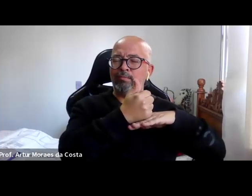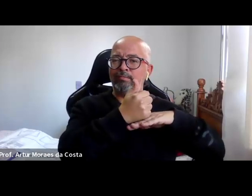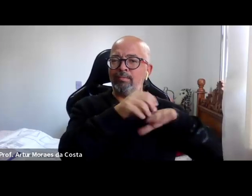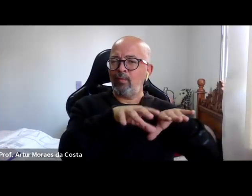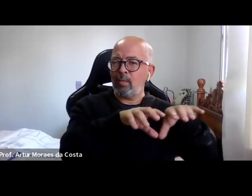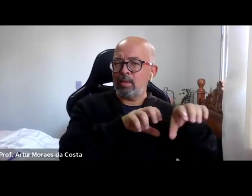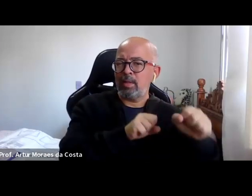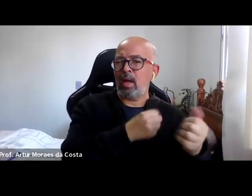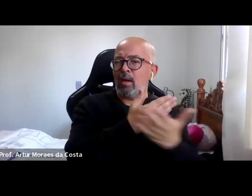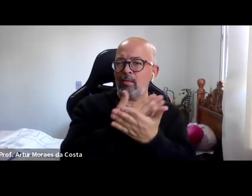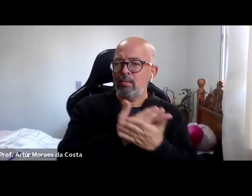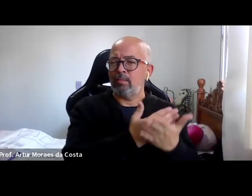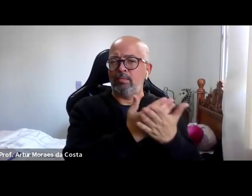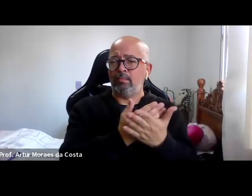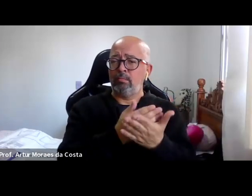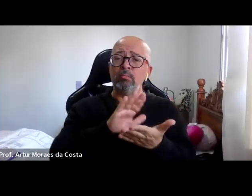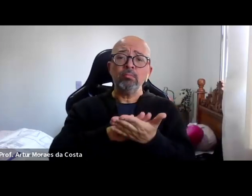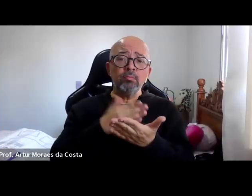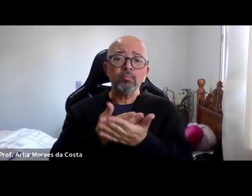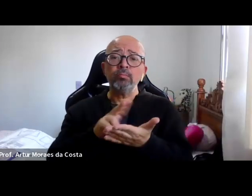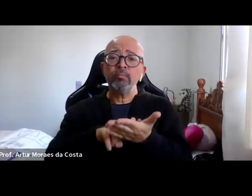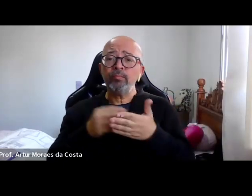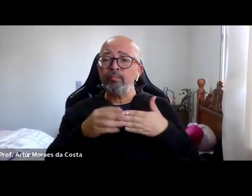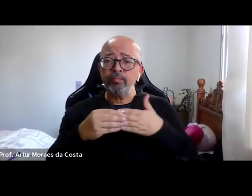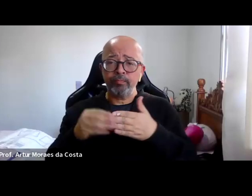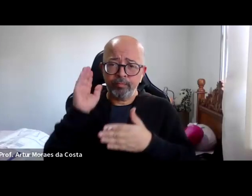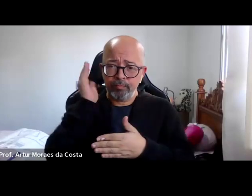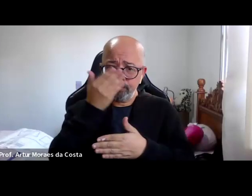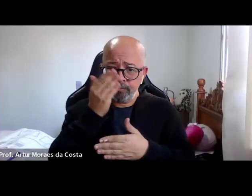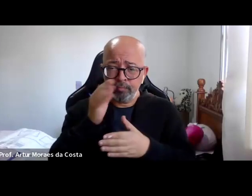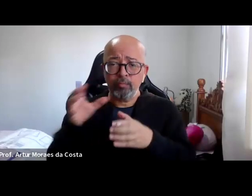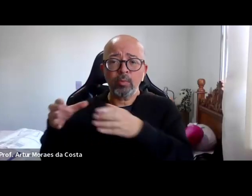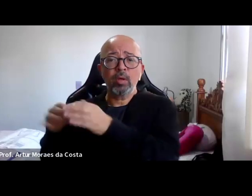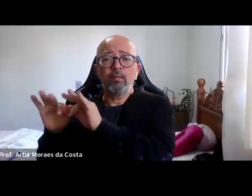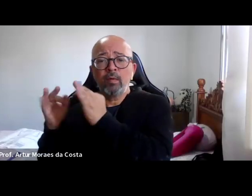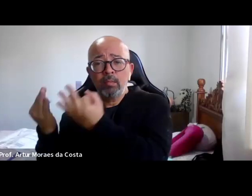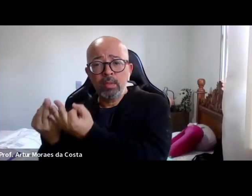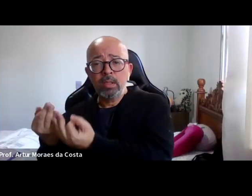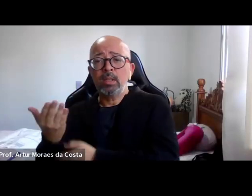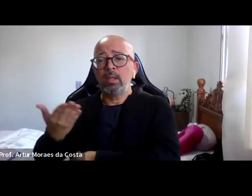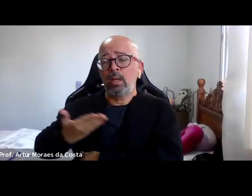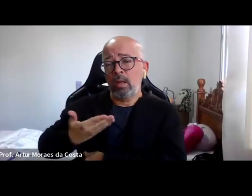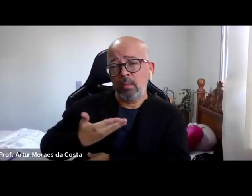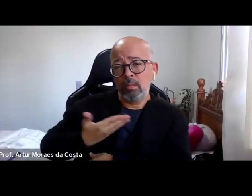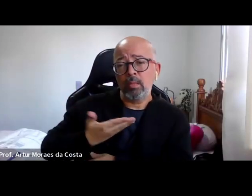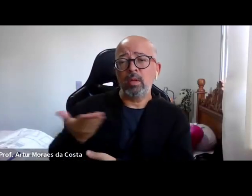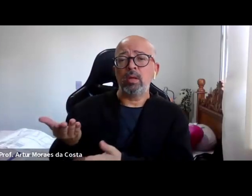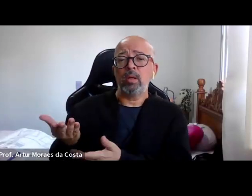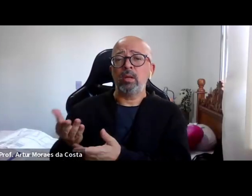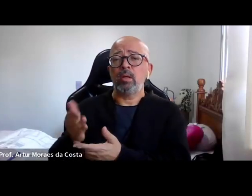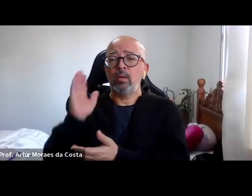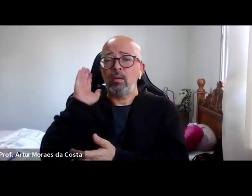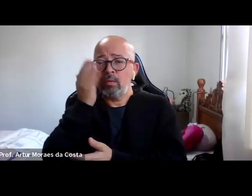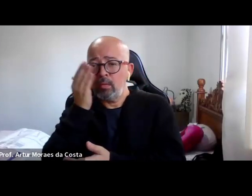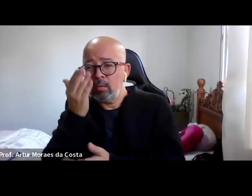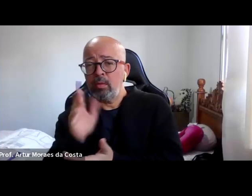embargo hay familiares y amigos a quienes conozco y admiro muchísimo por su gran capacidad para lograr conectar